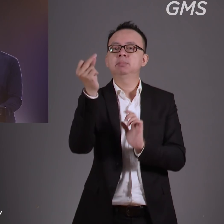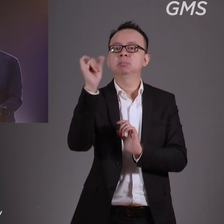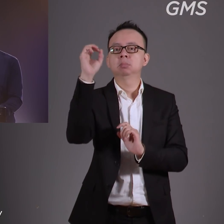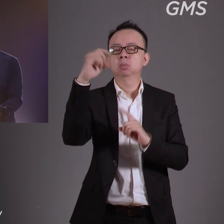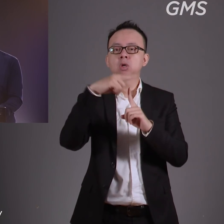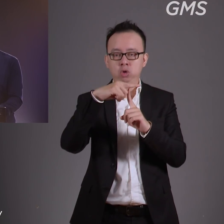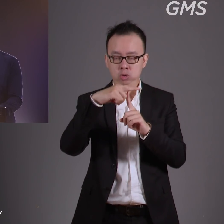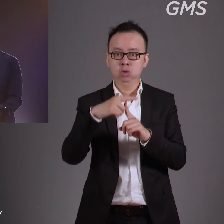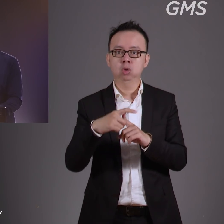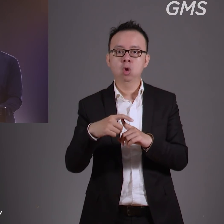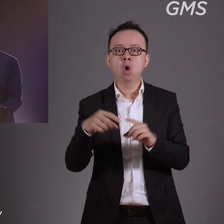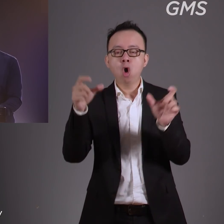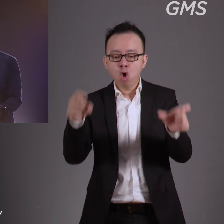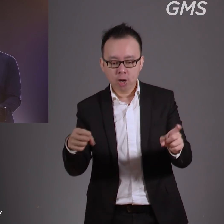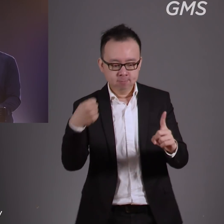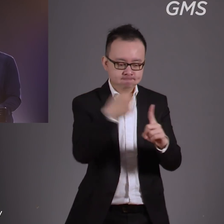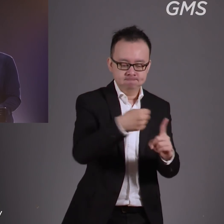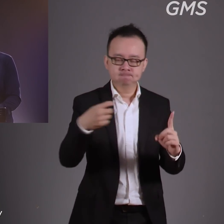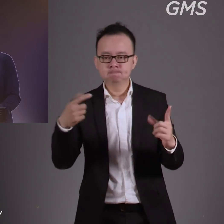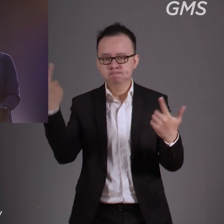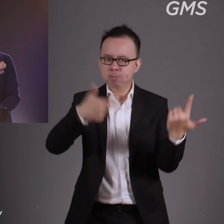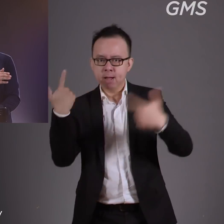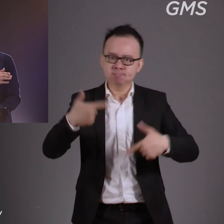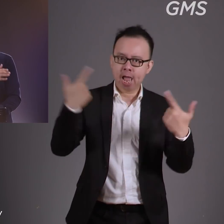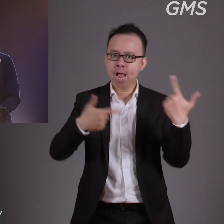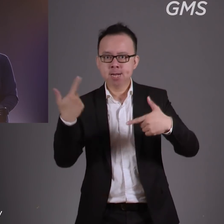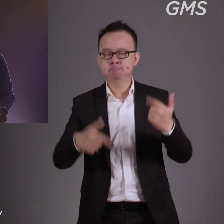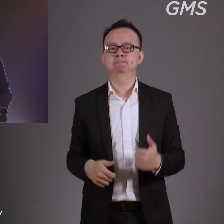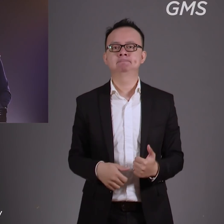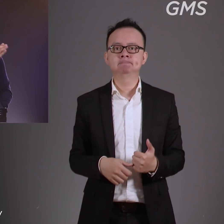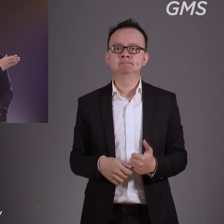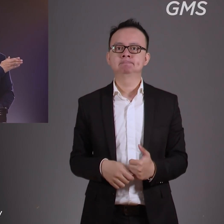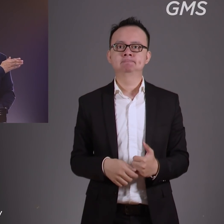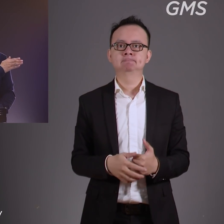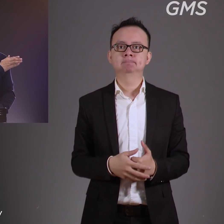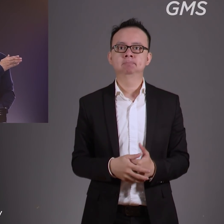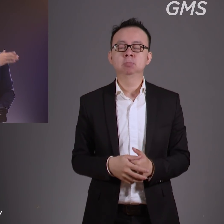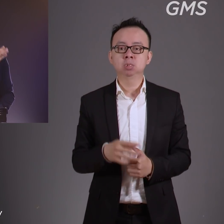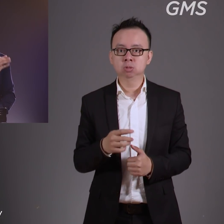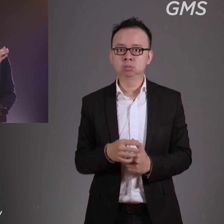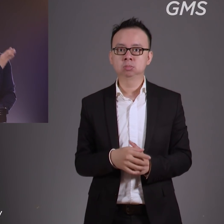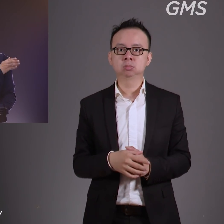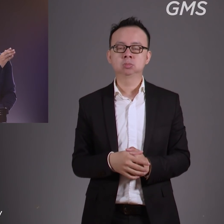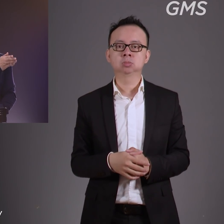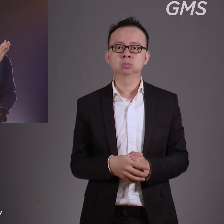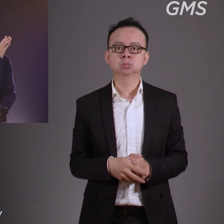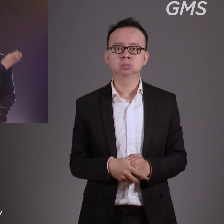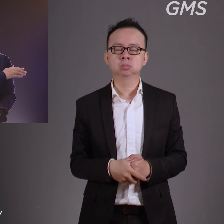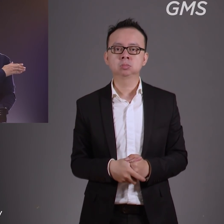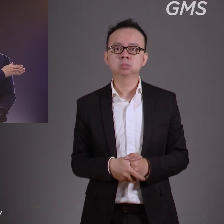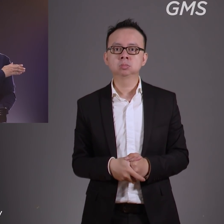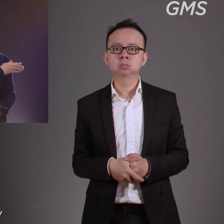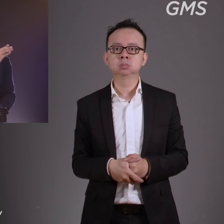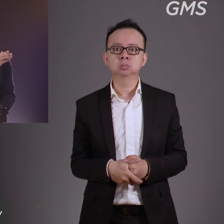tidak bersalah. Mereka mulai terang-terangan. Kalau dulu masih ada nurani. Apalagi zaman-zaman Nuh. Sebelumnya itu sekalipun udah